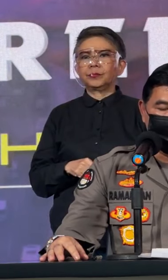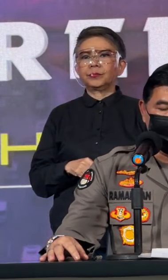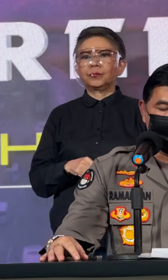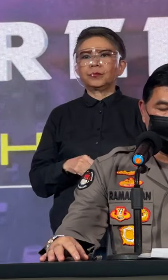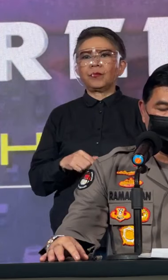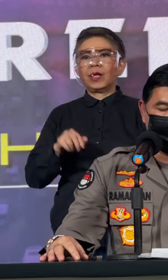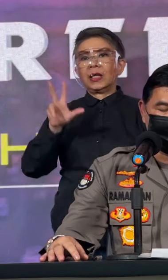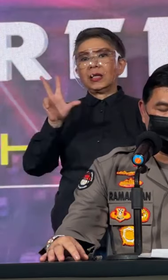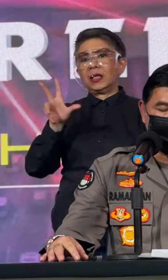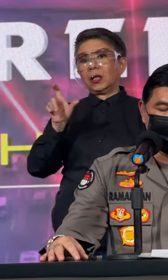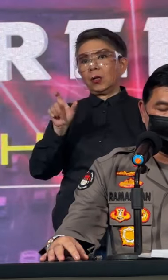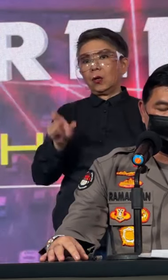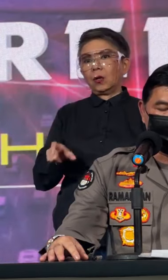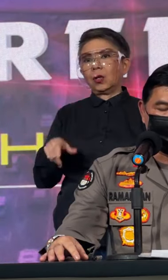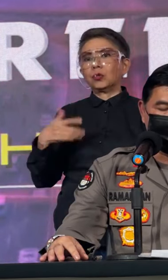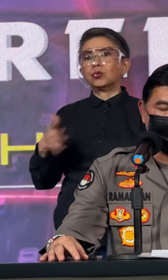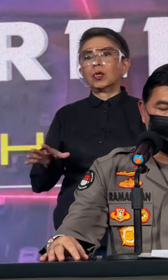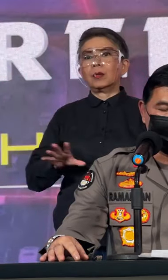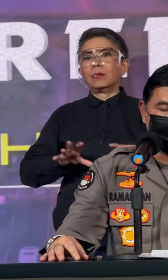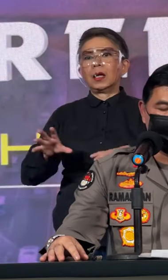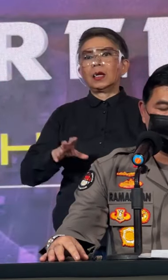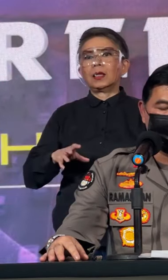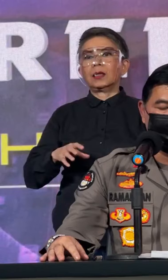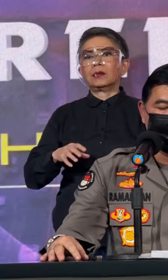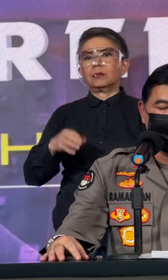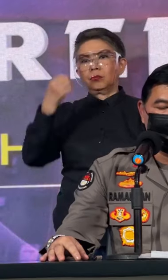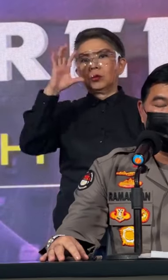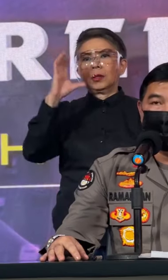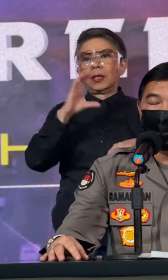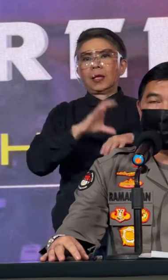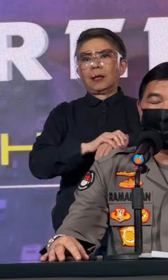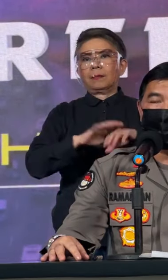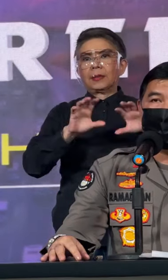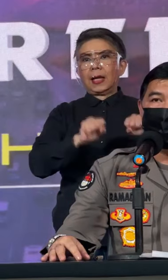update-nya 3 orang telah dilakukan penahanan